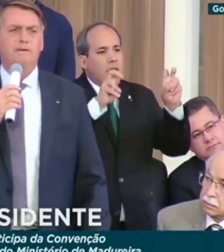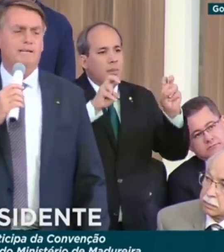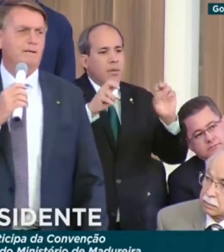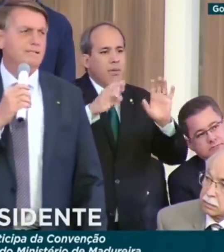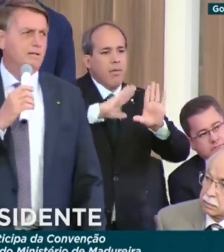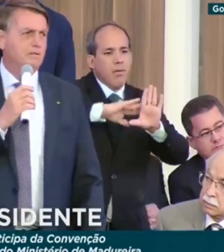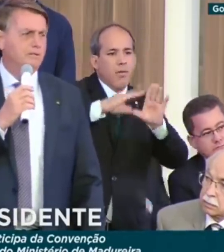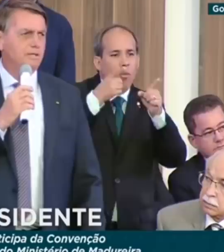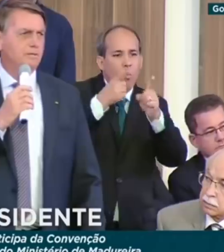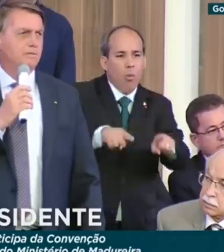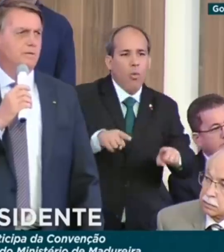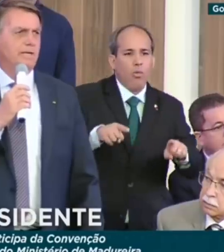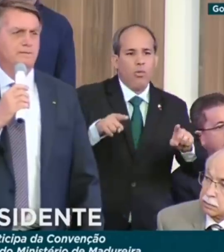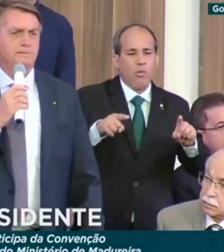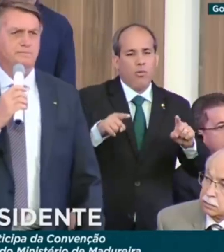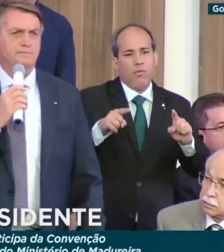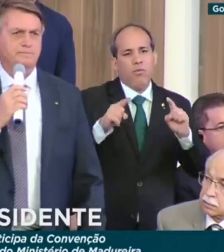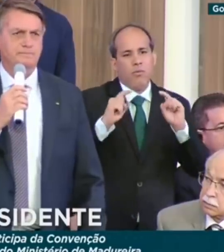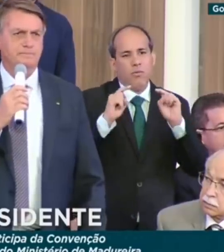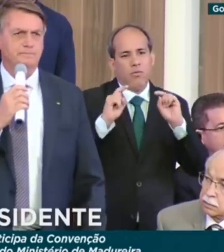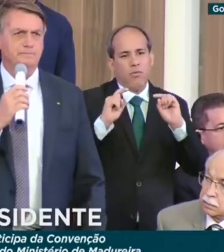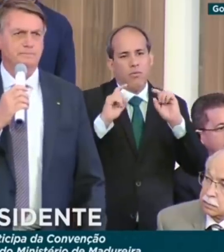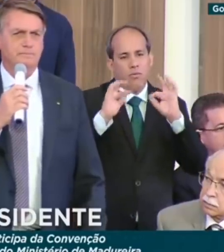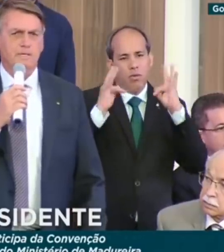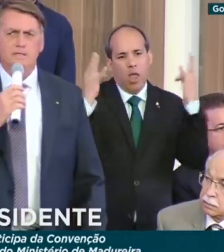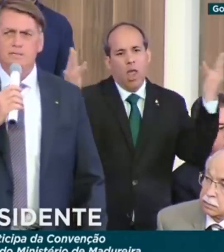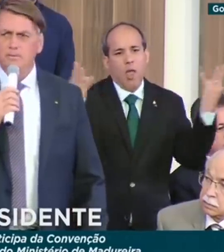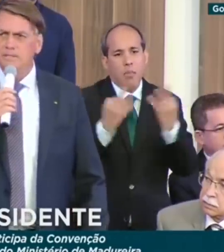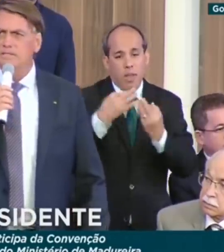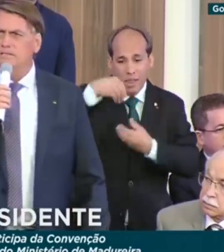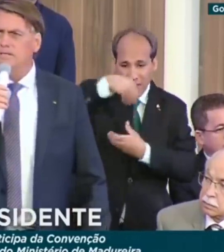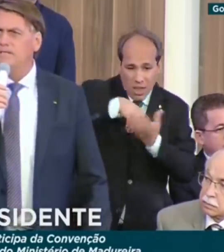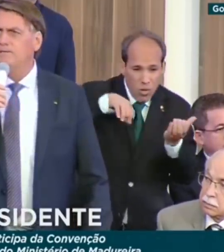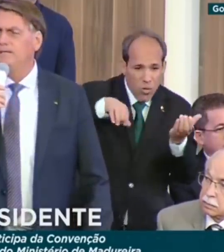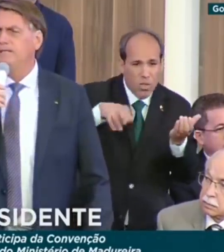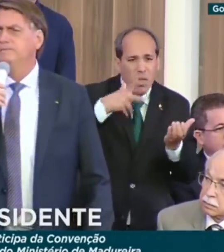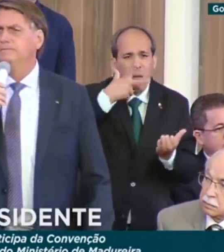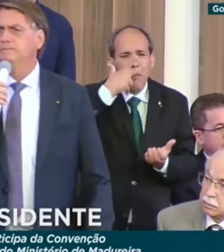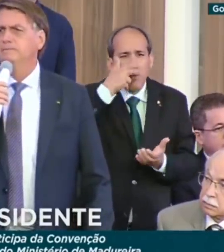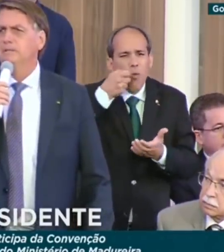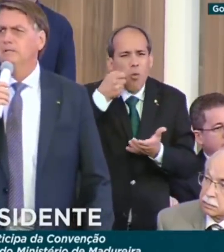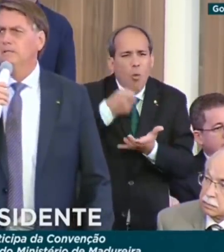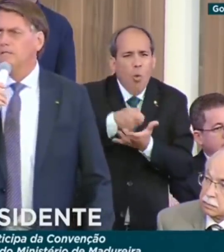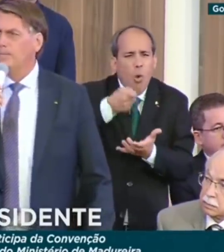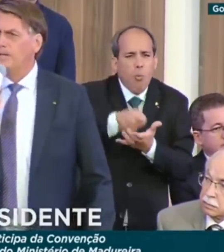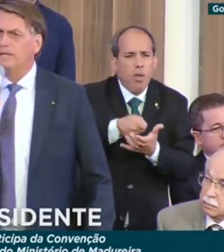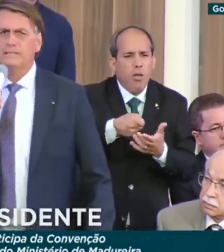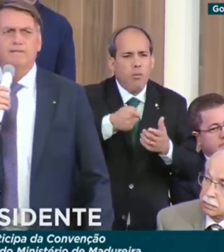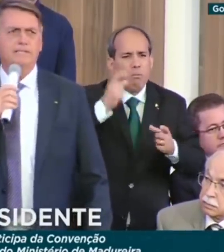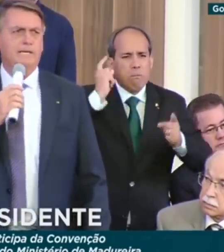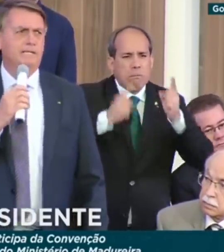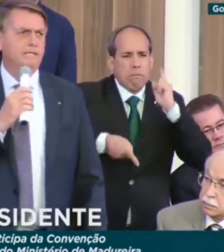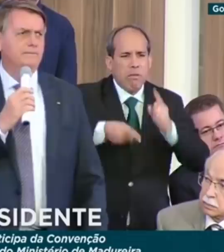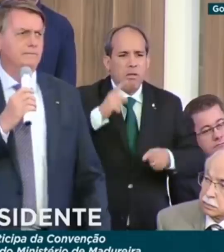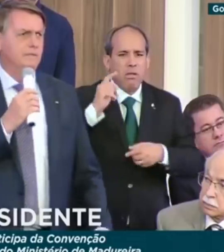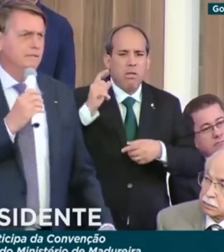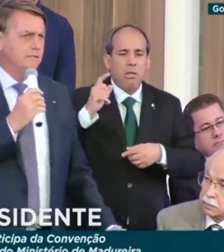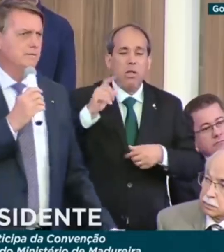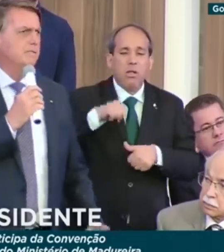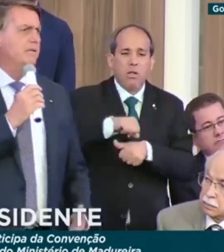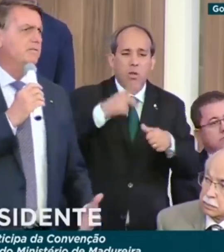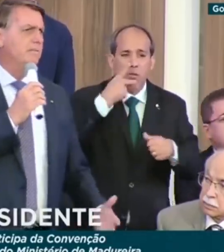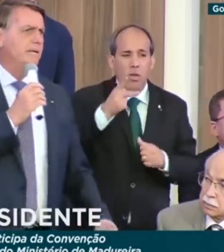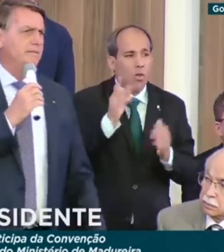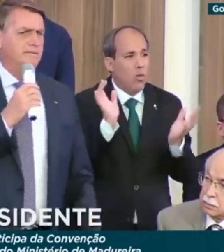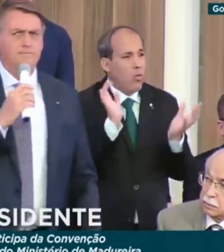começaram a falar mais alto dentro do Congresso. E muitas vezes eu falei que a bancada evangélica, que